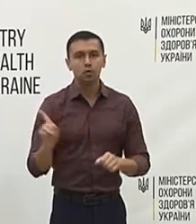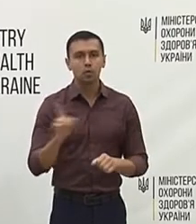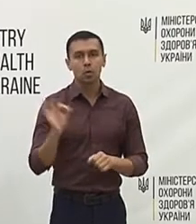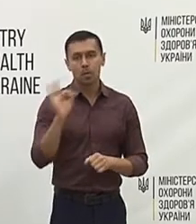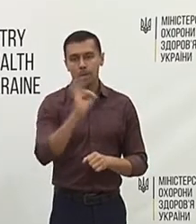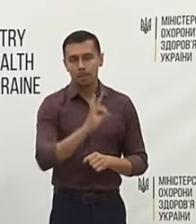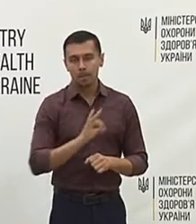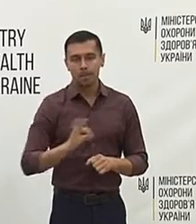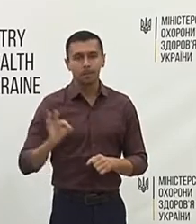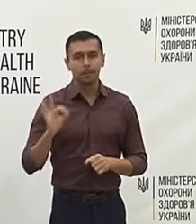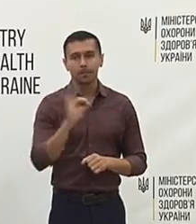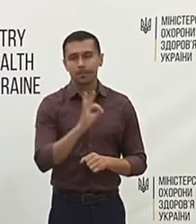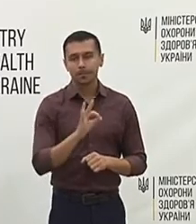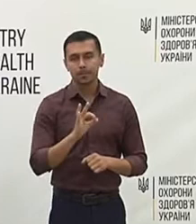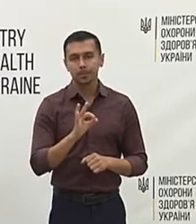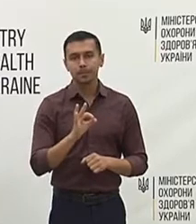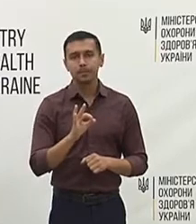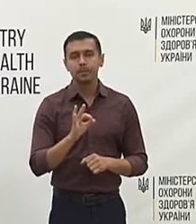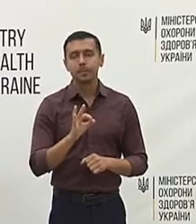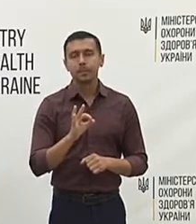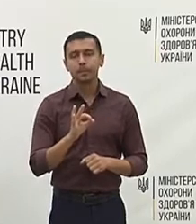щодо